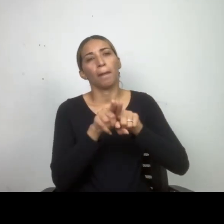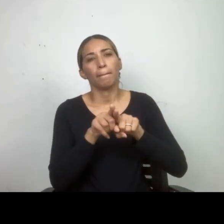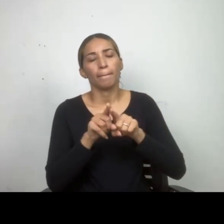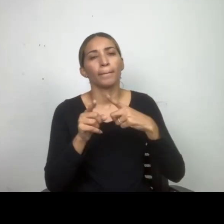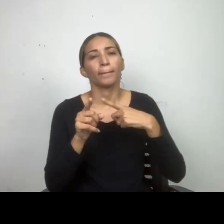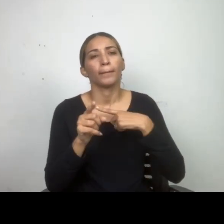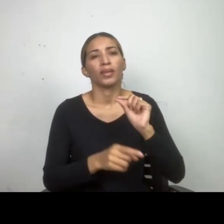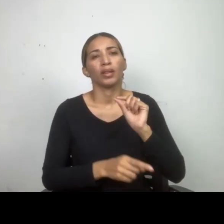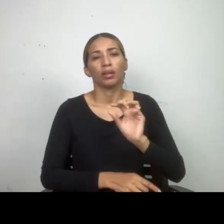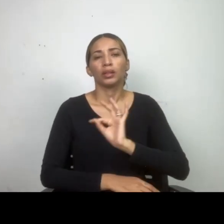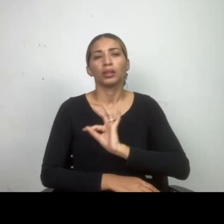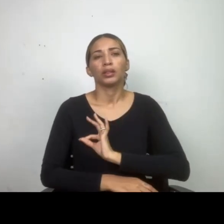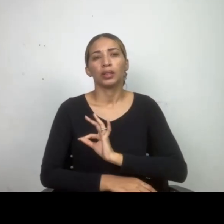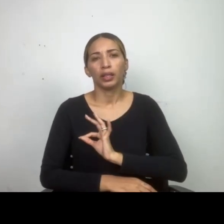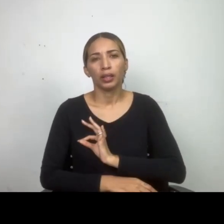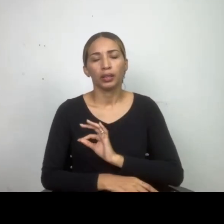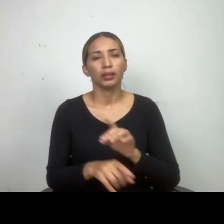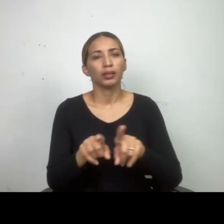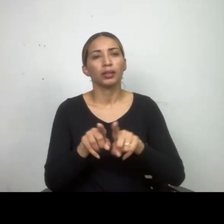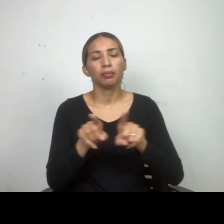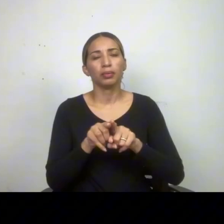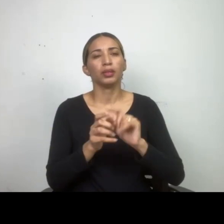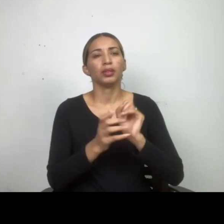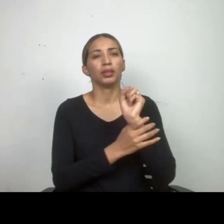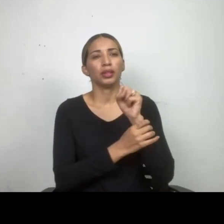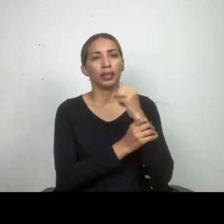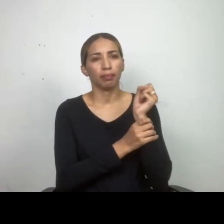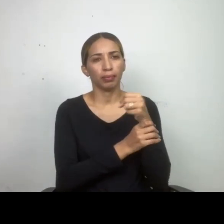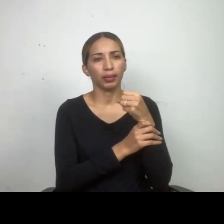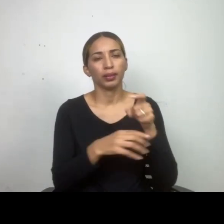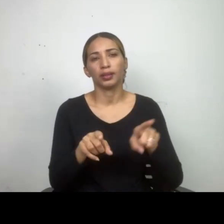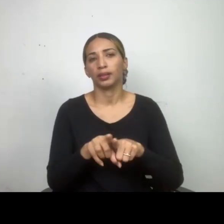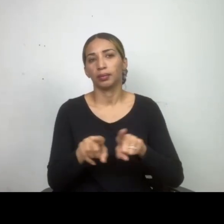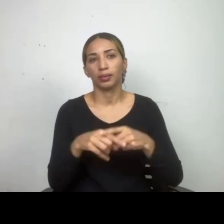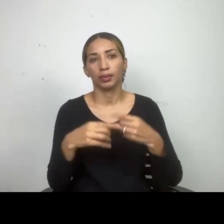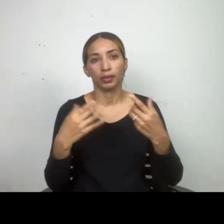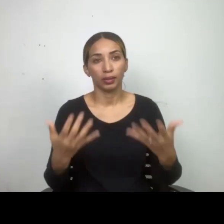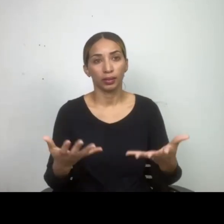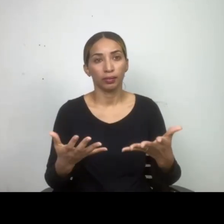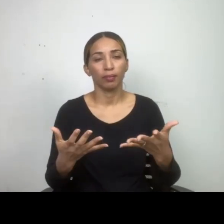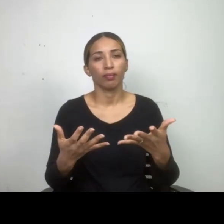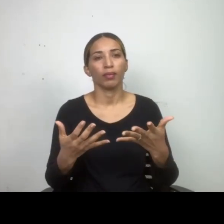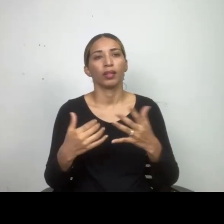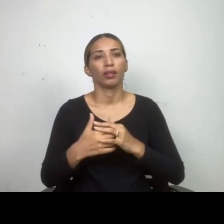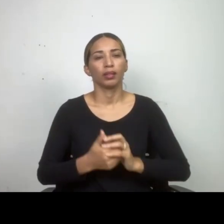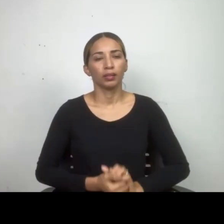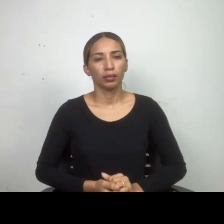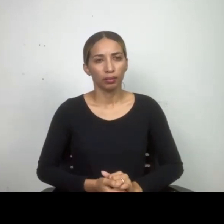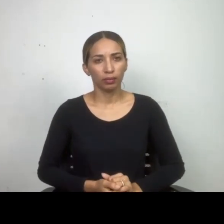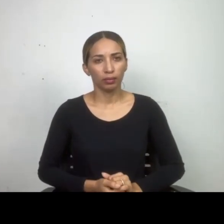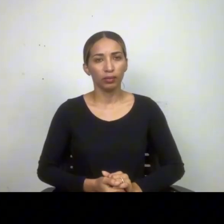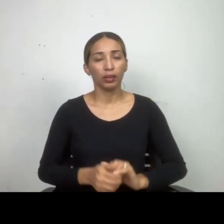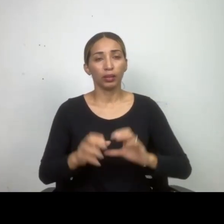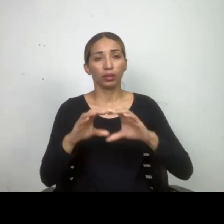a eletroconvulsoterapia. Então, o processo de implementação das comunidades terapêuticas no